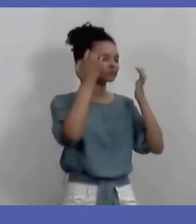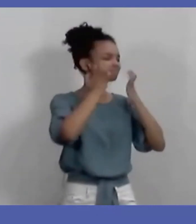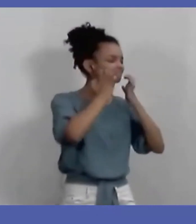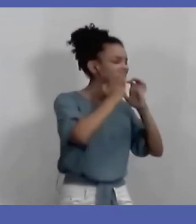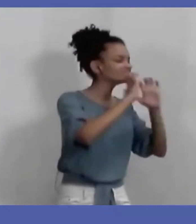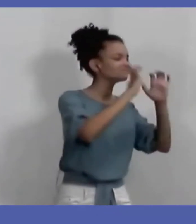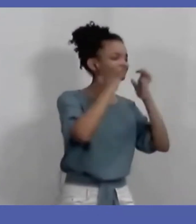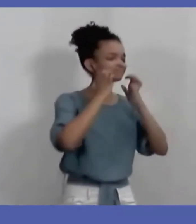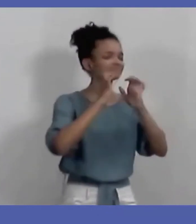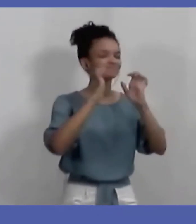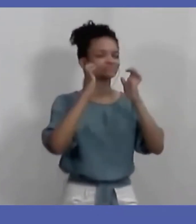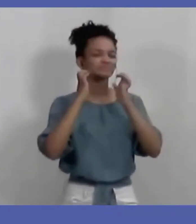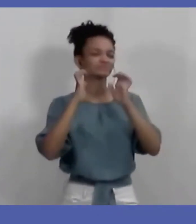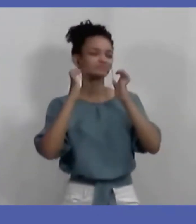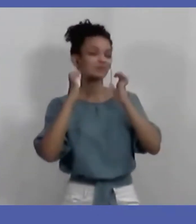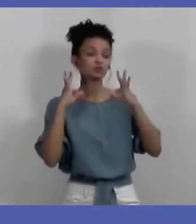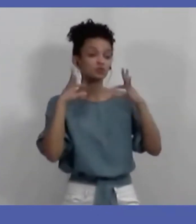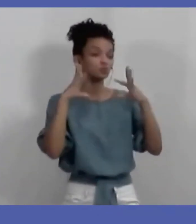Então aqui,